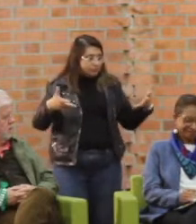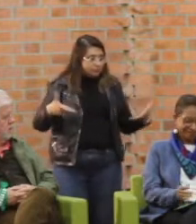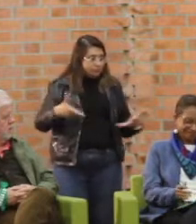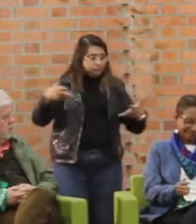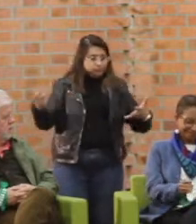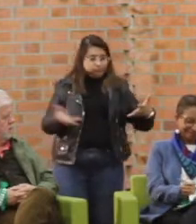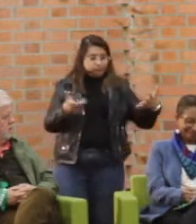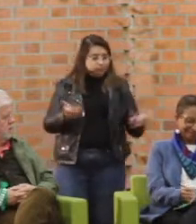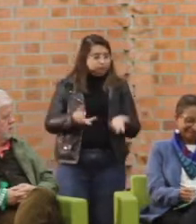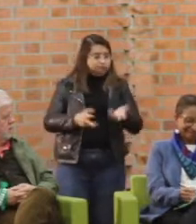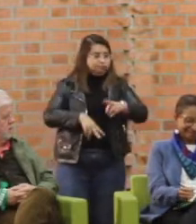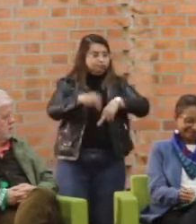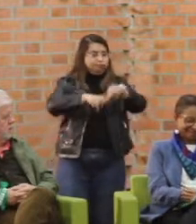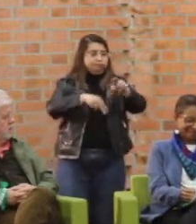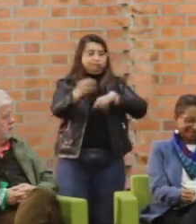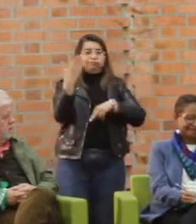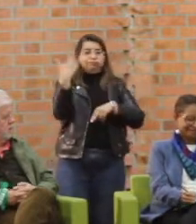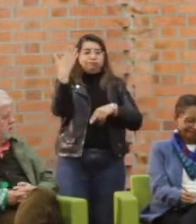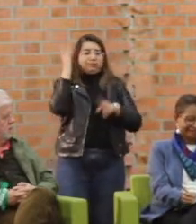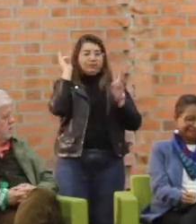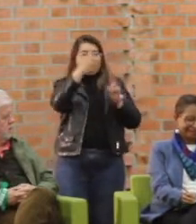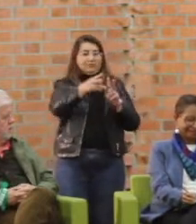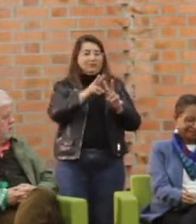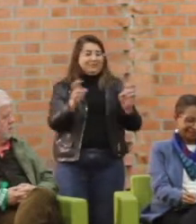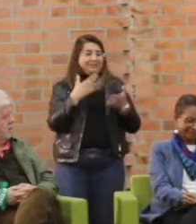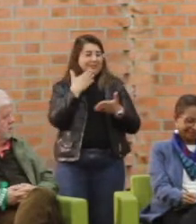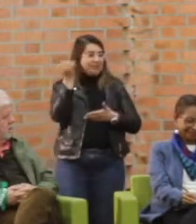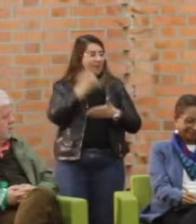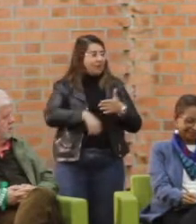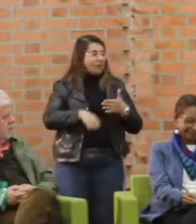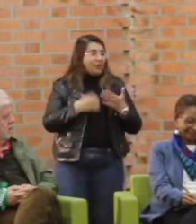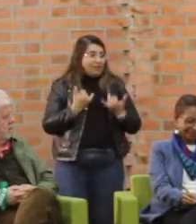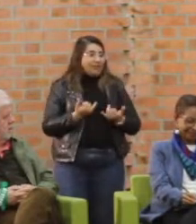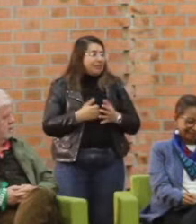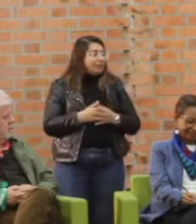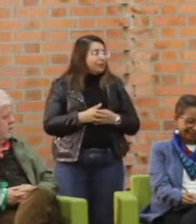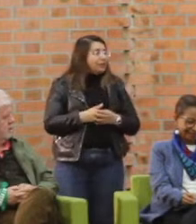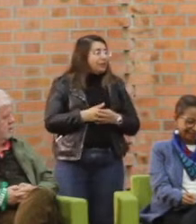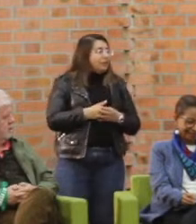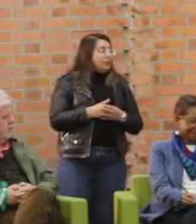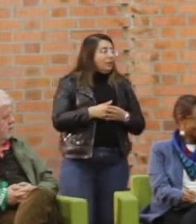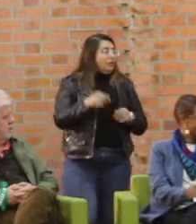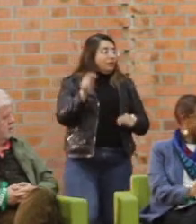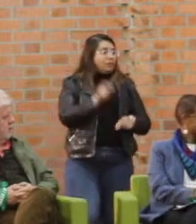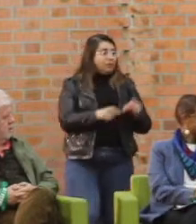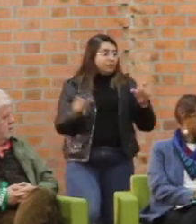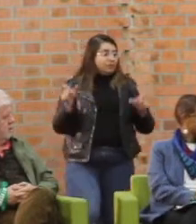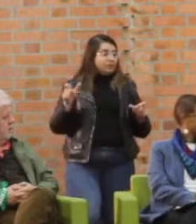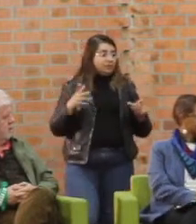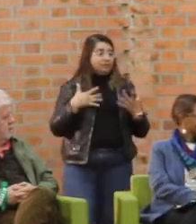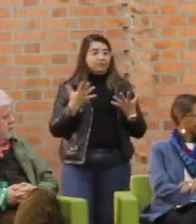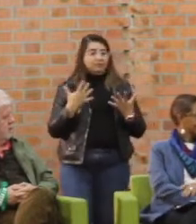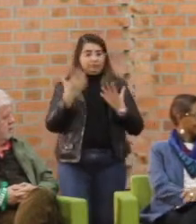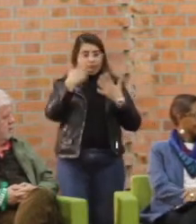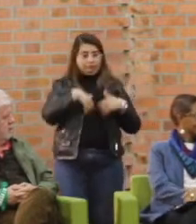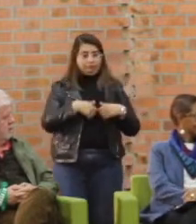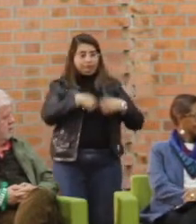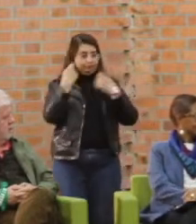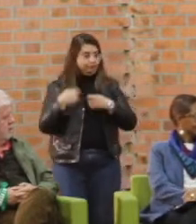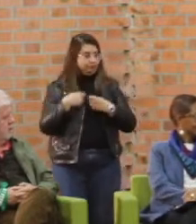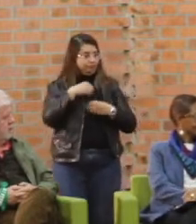embarazos antes de termino y producir abortos sí las mismas personas que tenían como función social